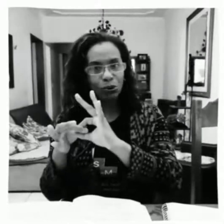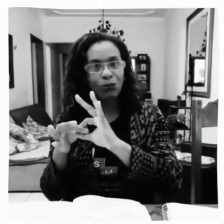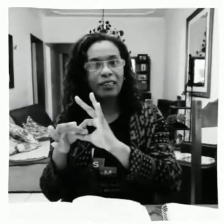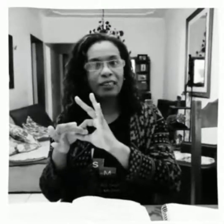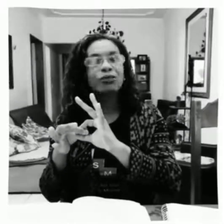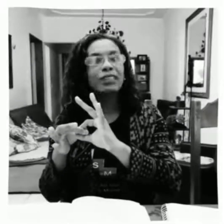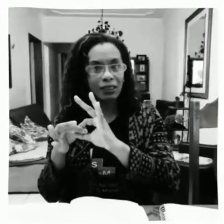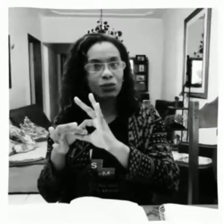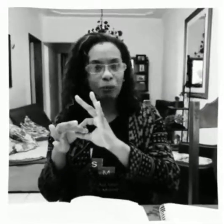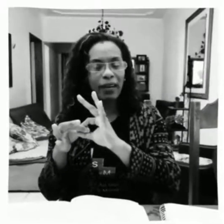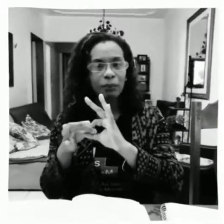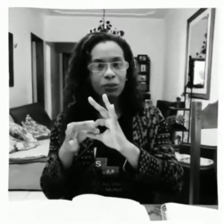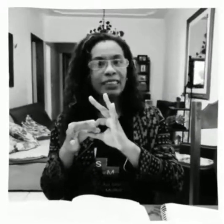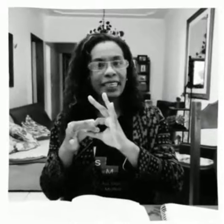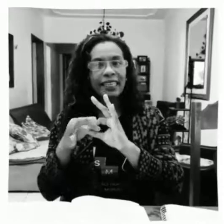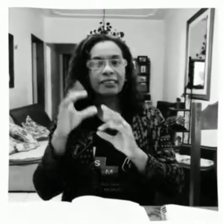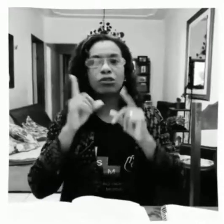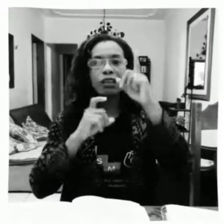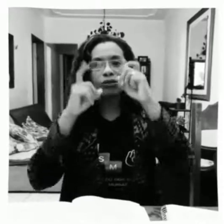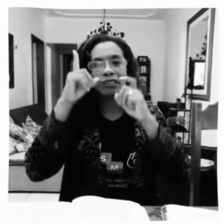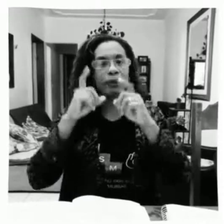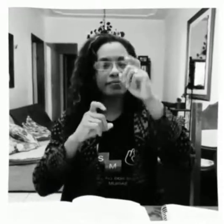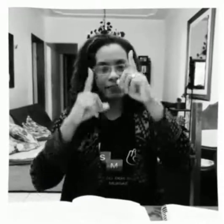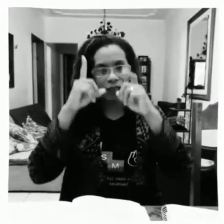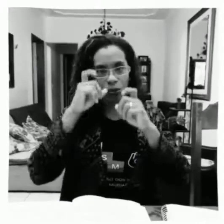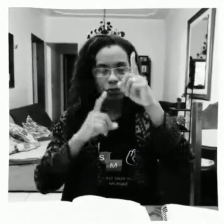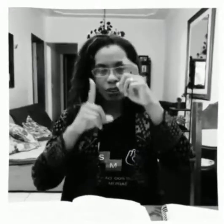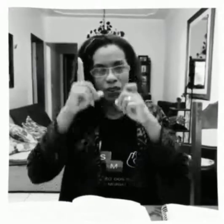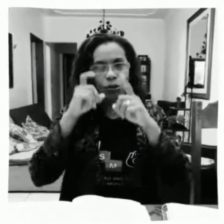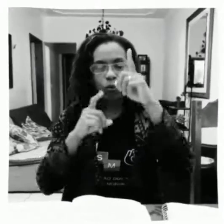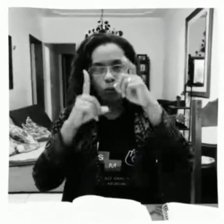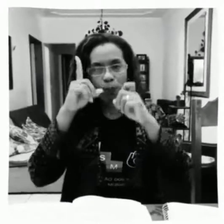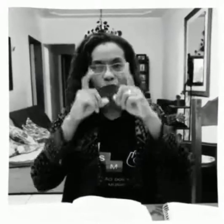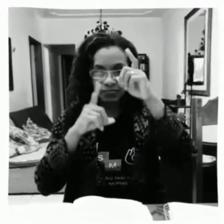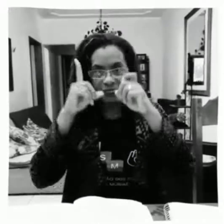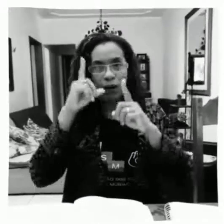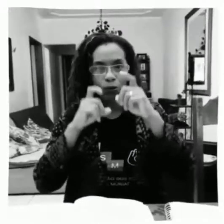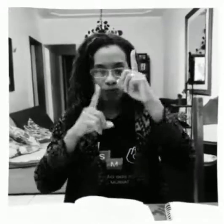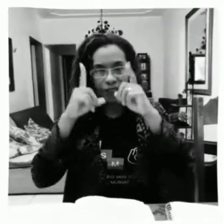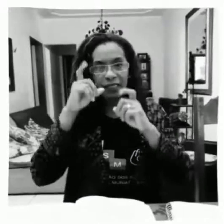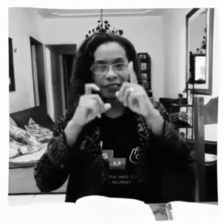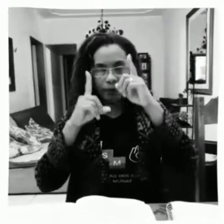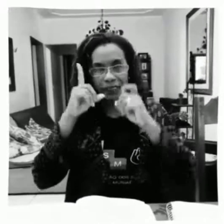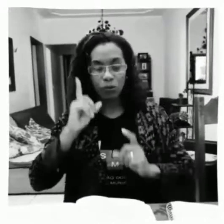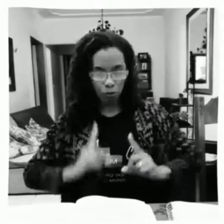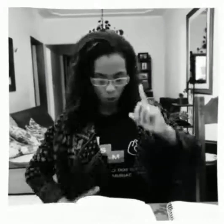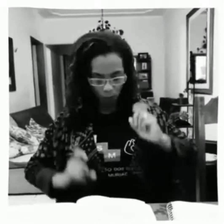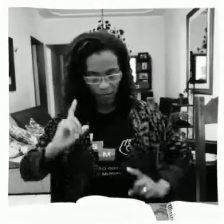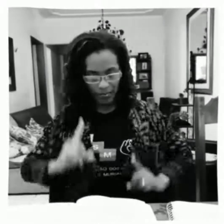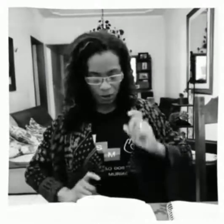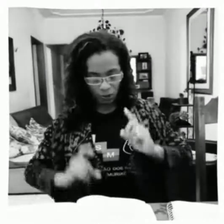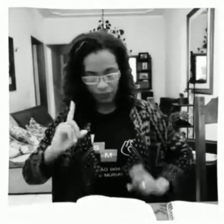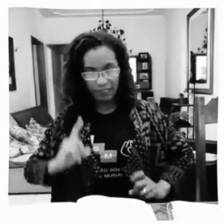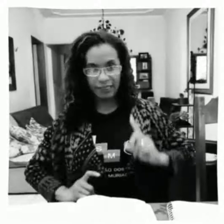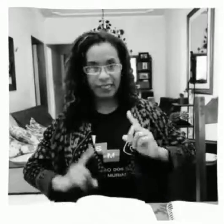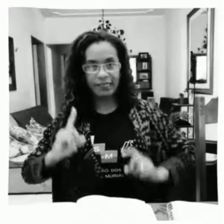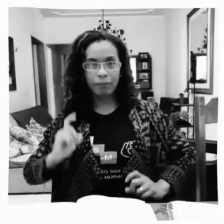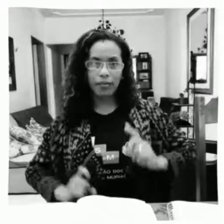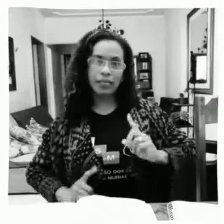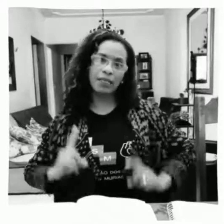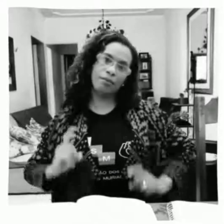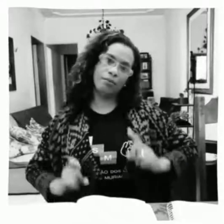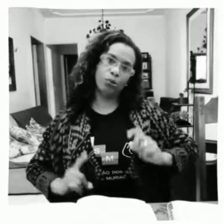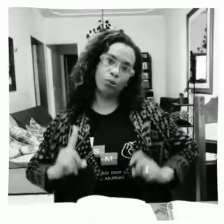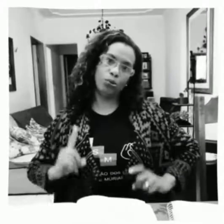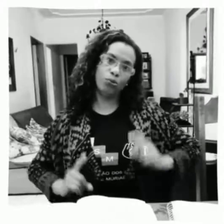contexto que eu tô falando dos parâmetros. Esse é o sinal de expressão facial. Expressão corporal, vocês descem